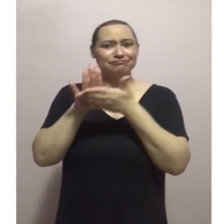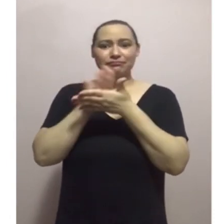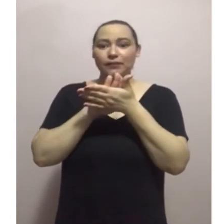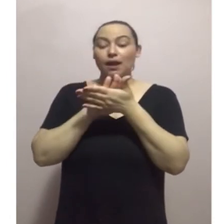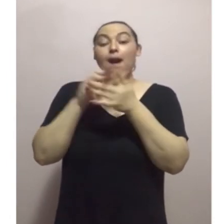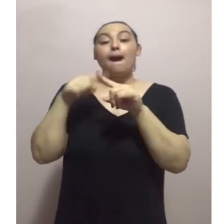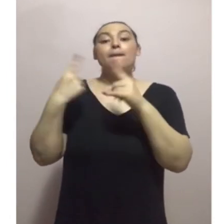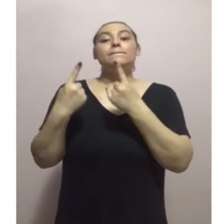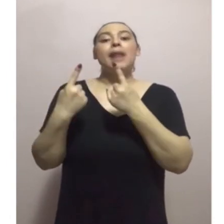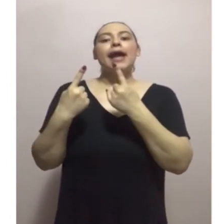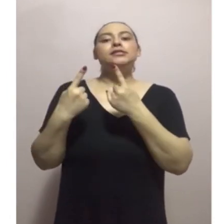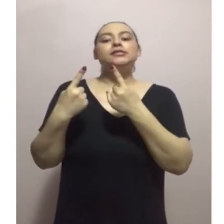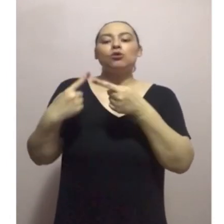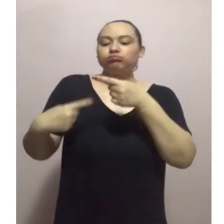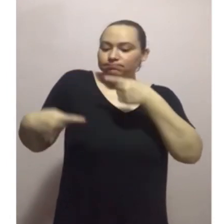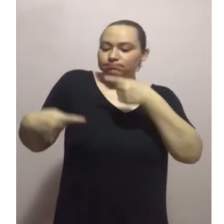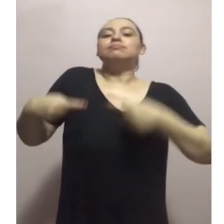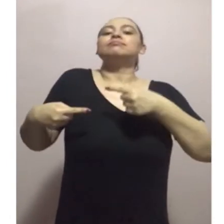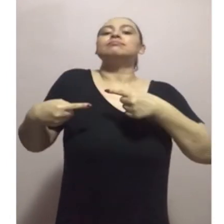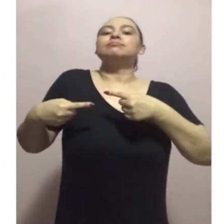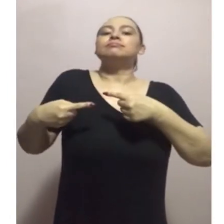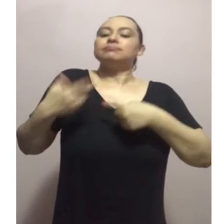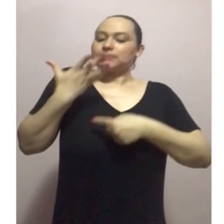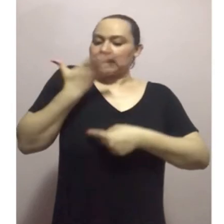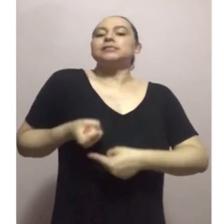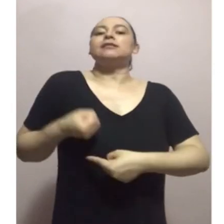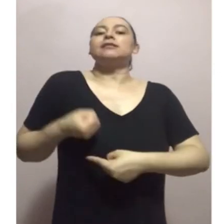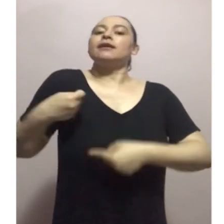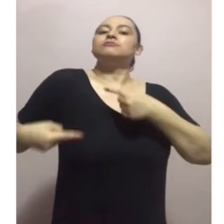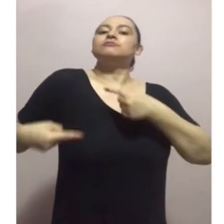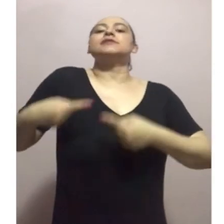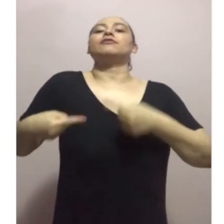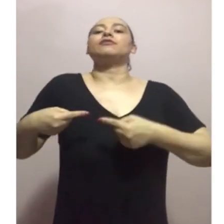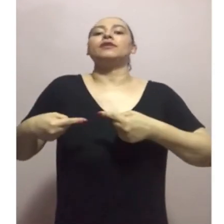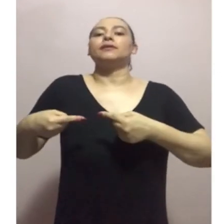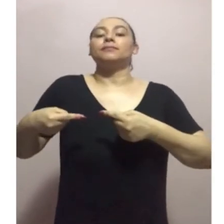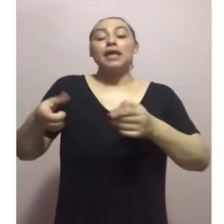eu encarei esse desafio e a nossa equipe